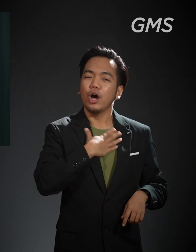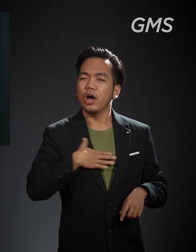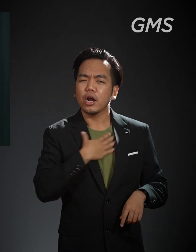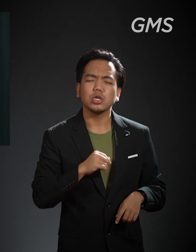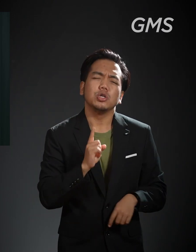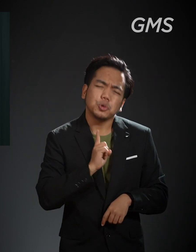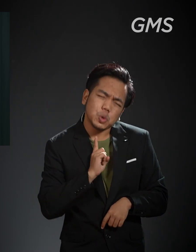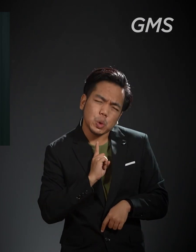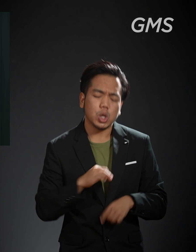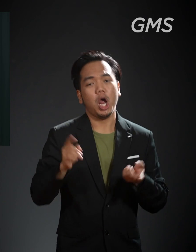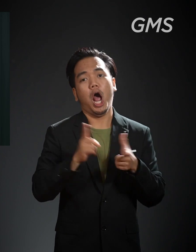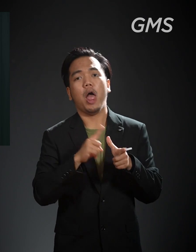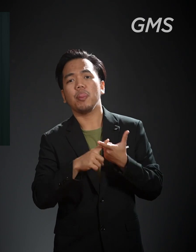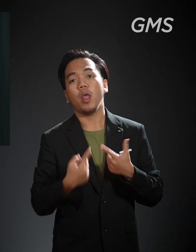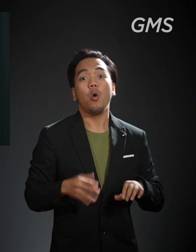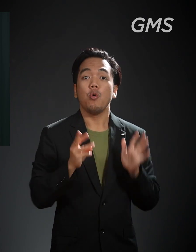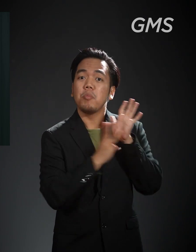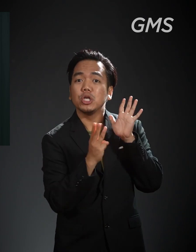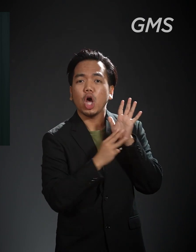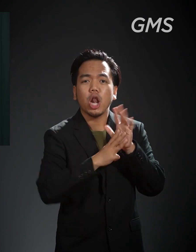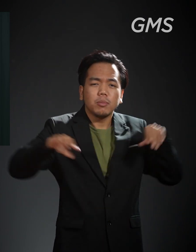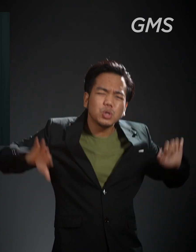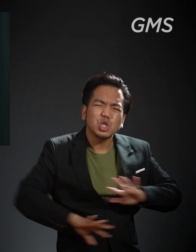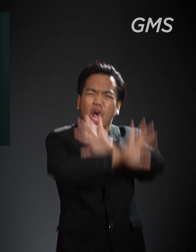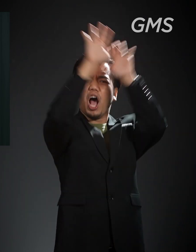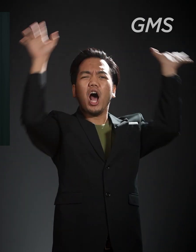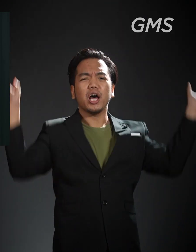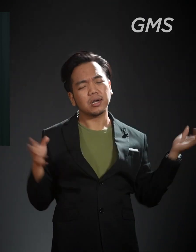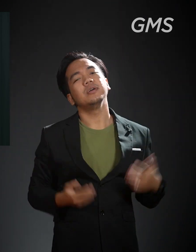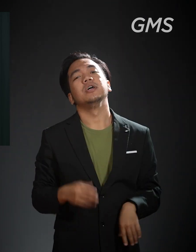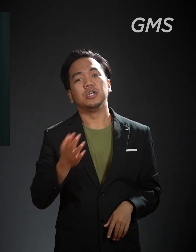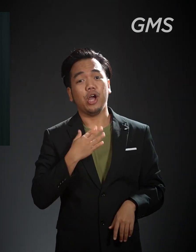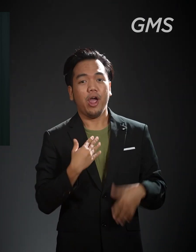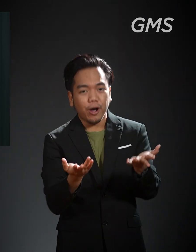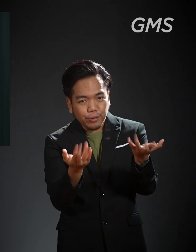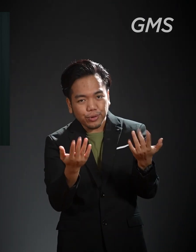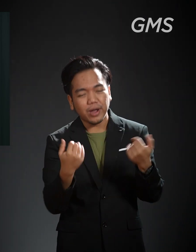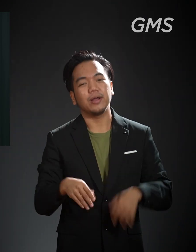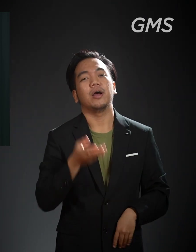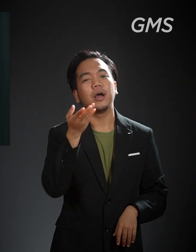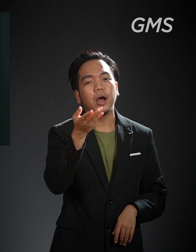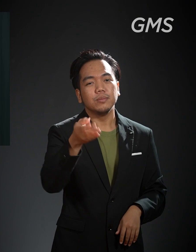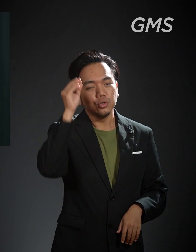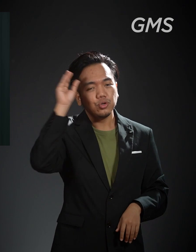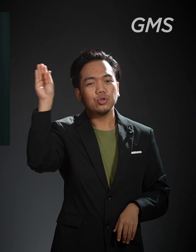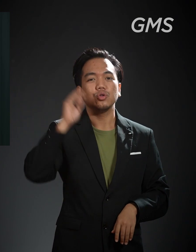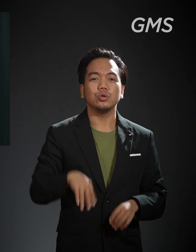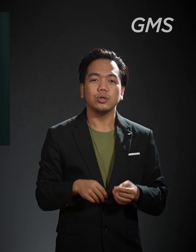yang berat, Anda mengalami sebuah tekanan atau ujian. Mari saya undang Anda untuk mengisi form doa yang ada